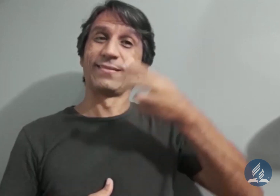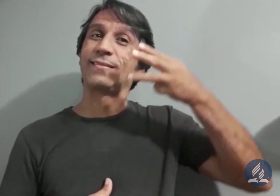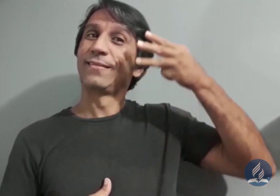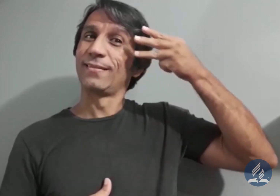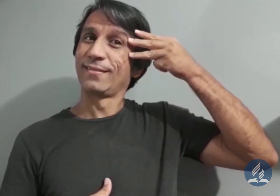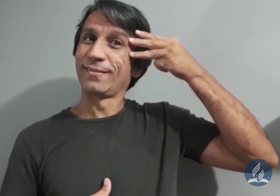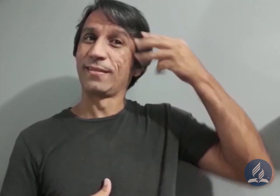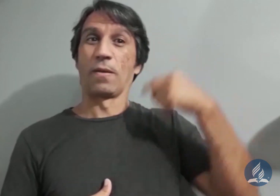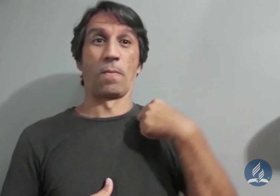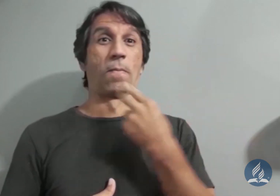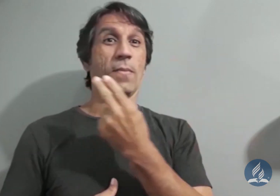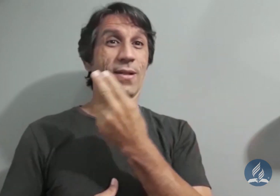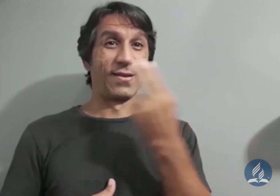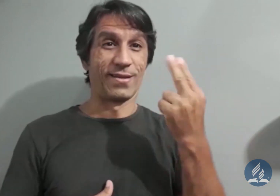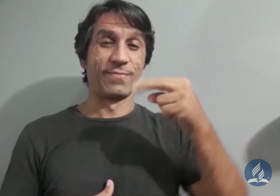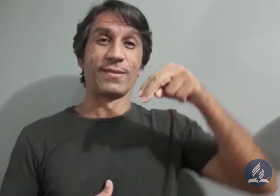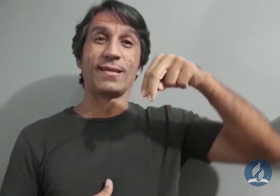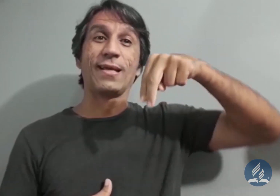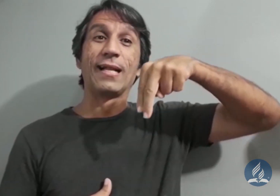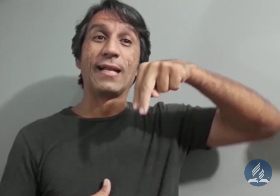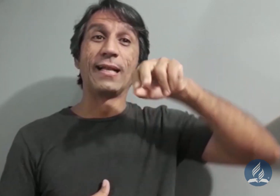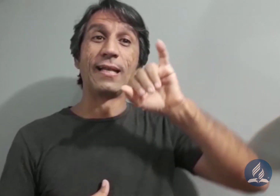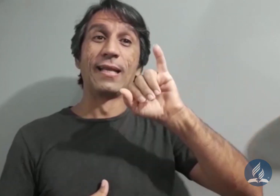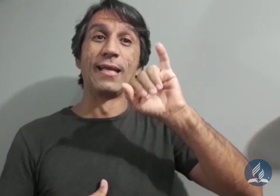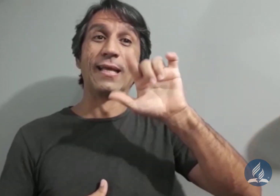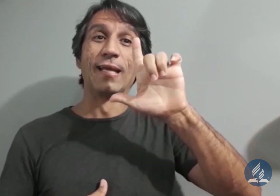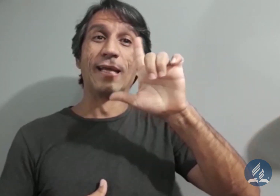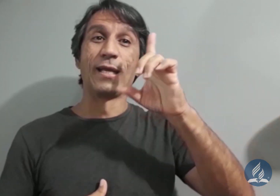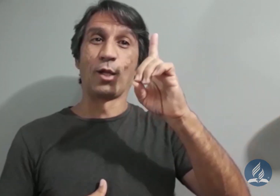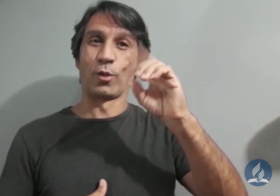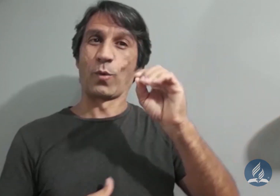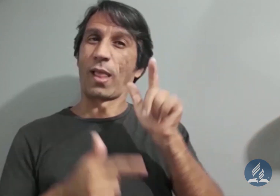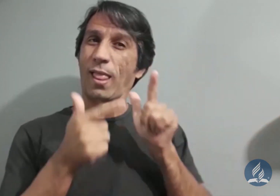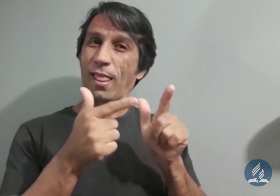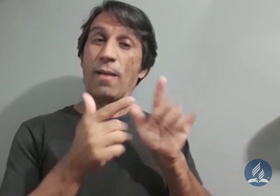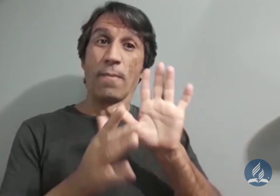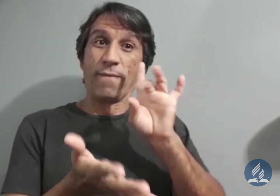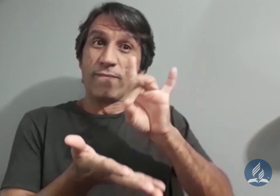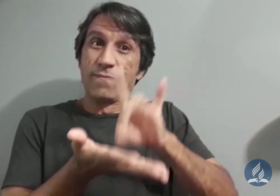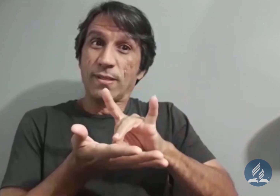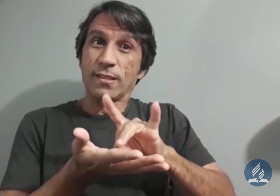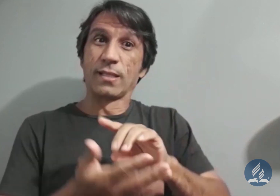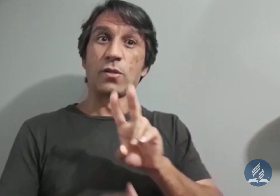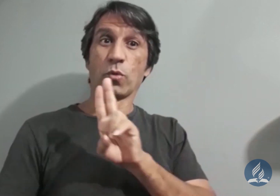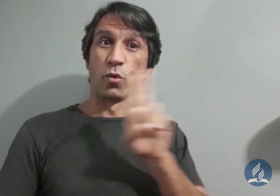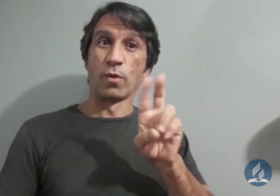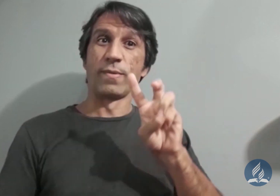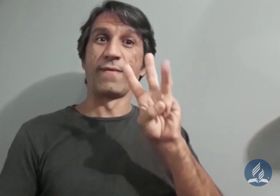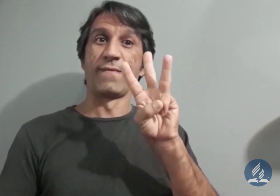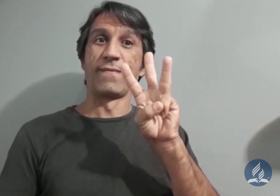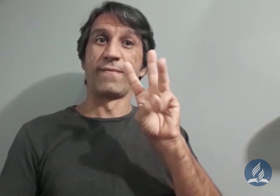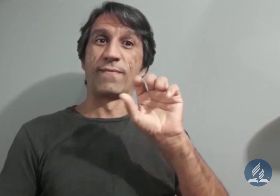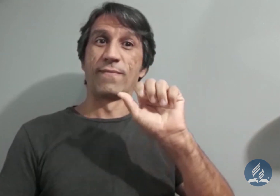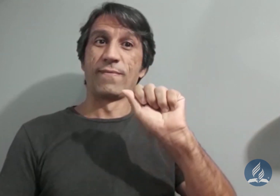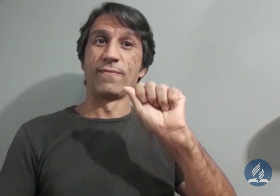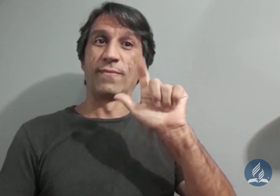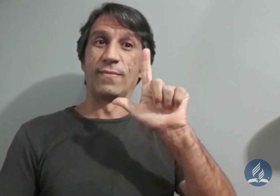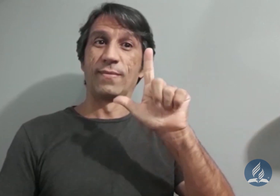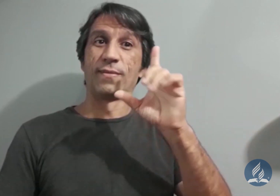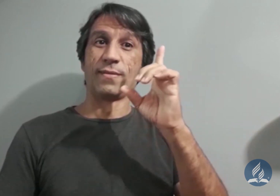Este é o meu sinal. O meu nome é Nildo. Esse é um apelido, mas na verdade meu